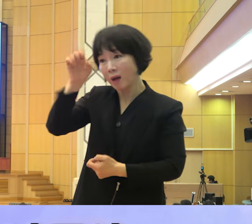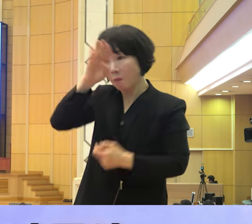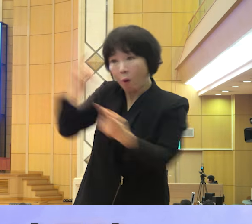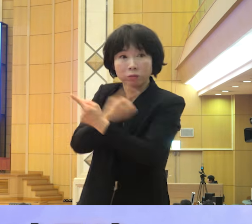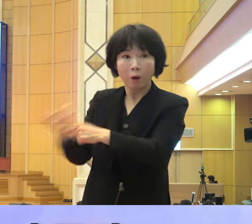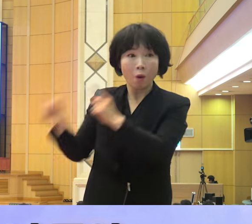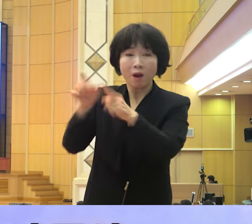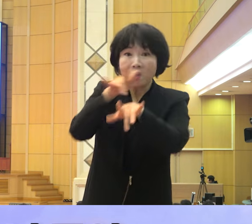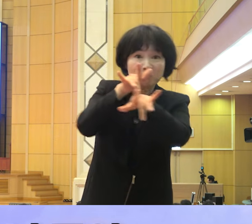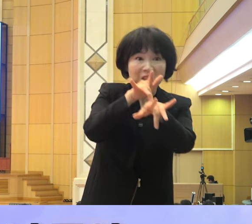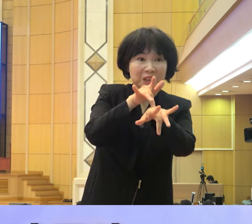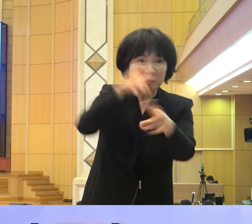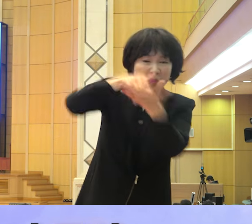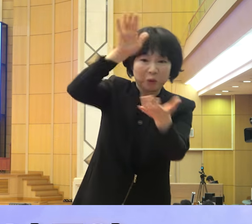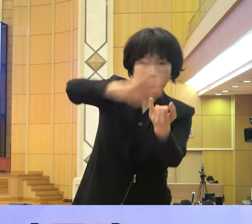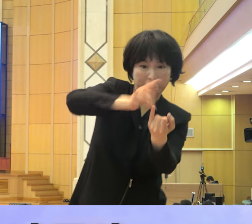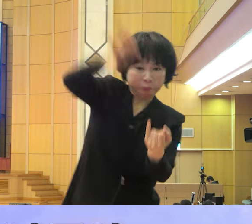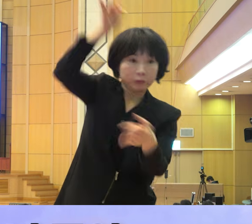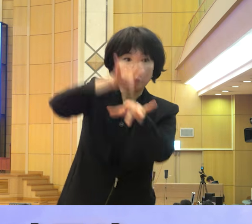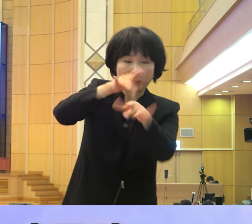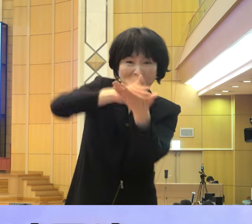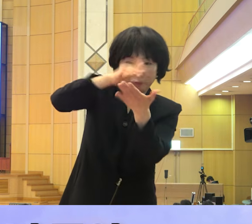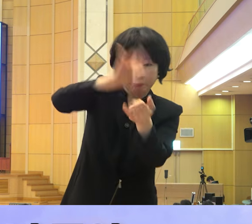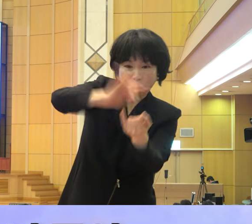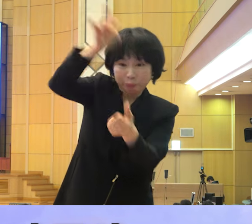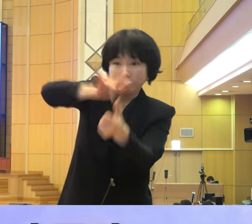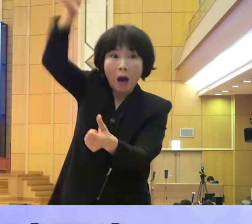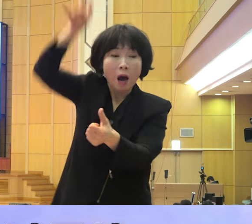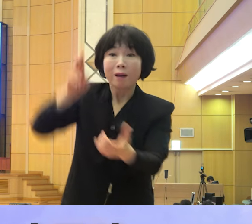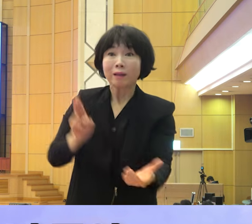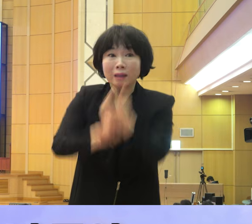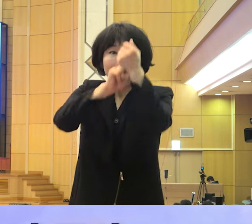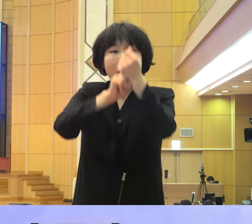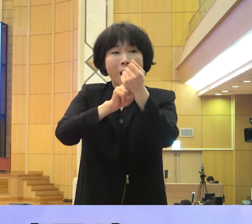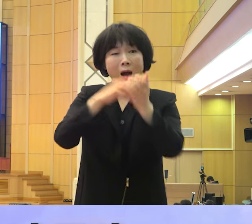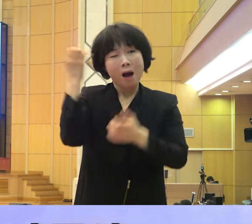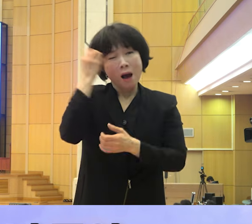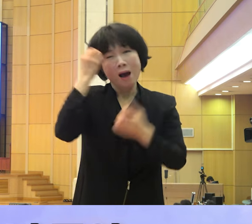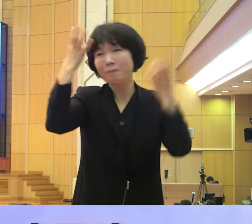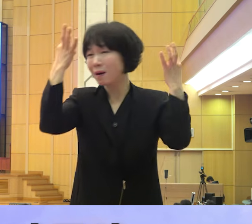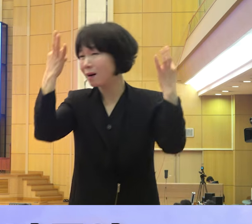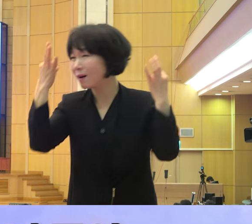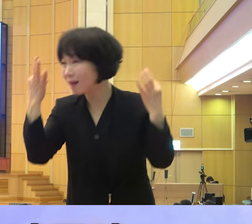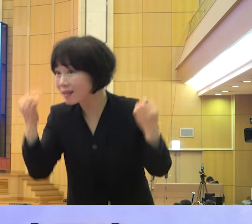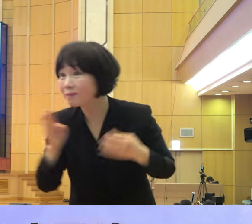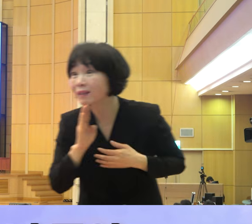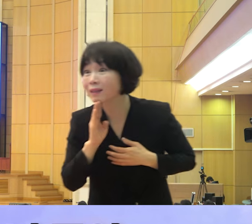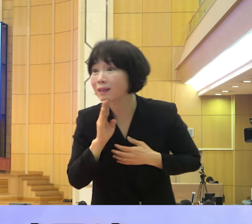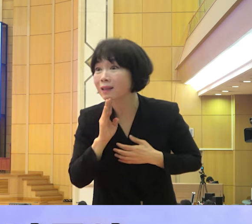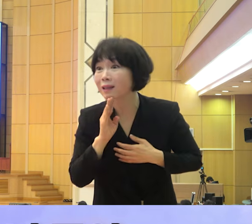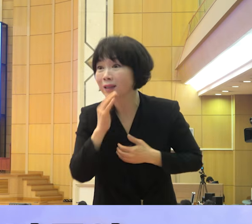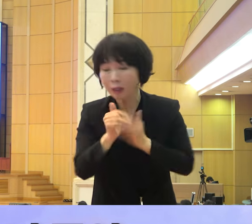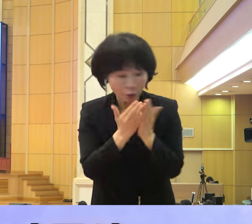고쳤다든지, 귀신 들린 자를 쫓았다라든지, 그 기적은 뭐 어마어마하잖아요.